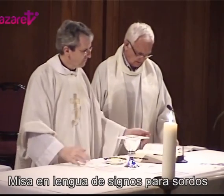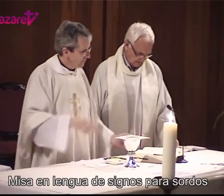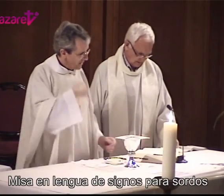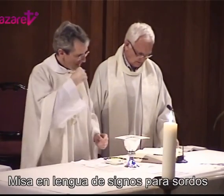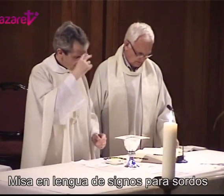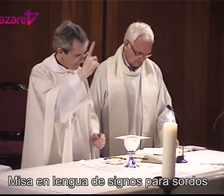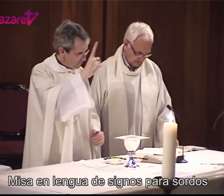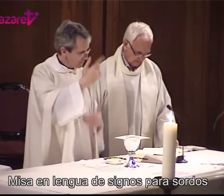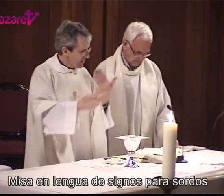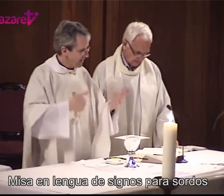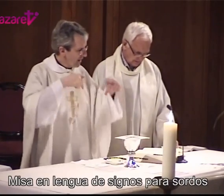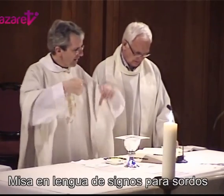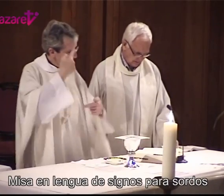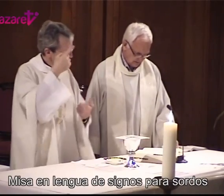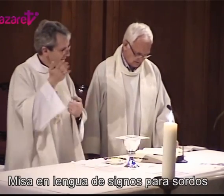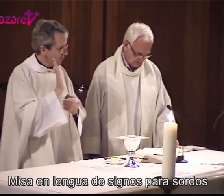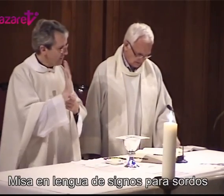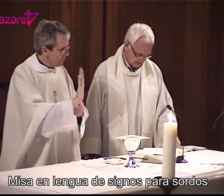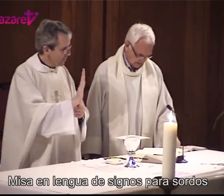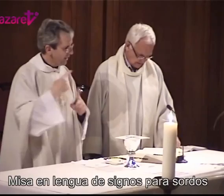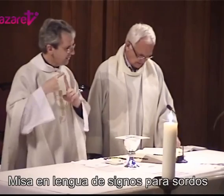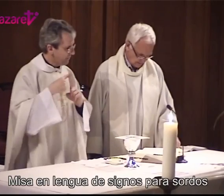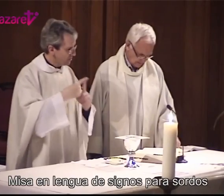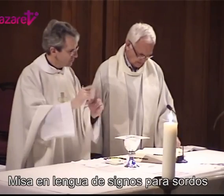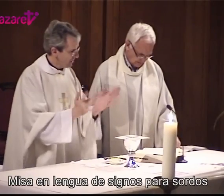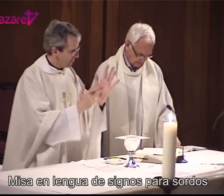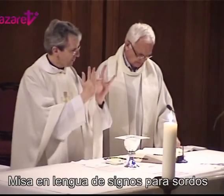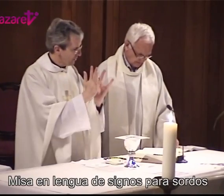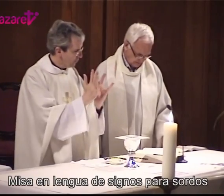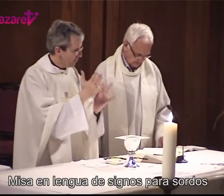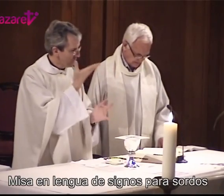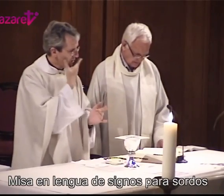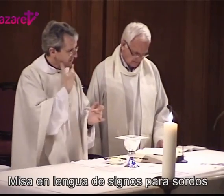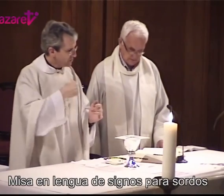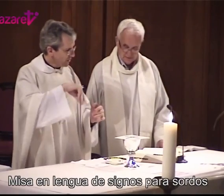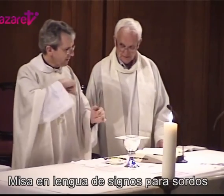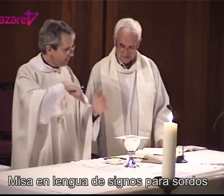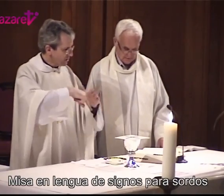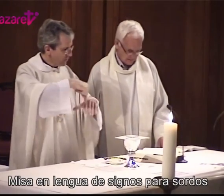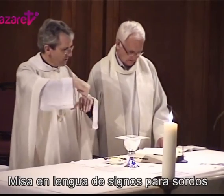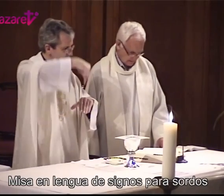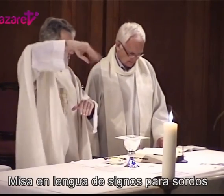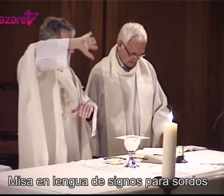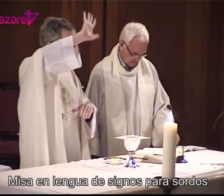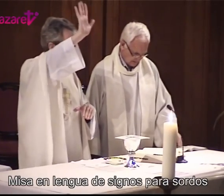Jesús. Así pues, Padre, al celebrar ahora el memorial de la pasión salvadora de tu Hijo, de su admirable resurrección y ascensión al